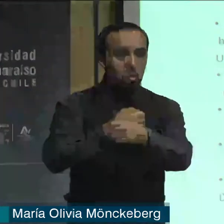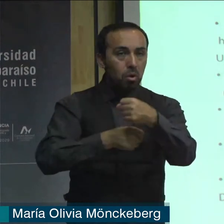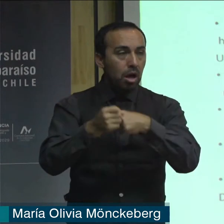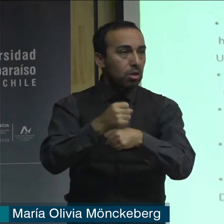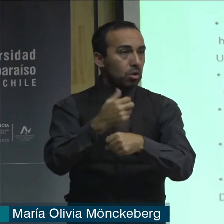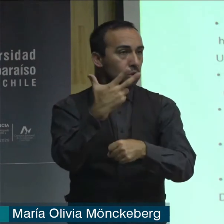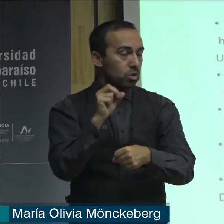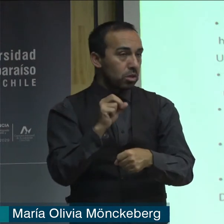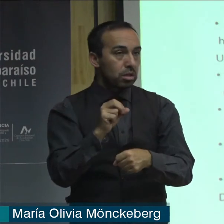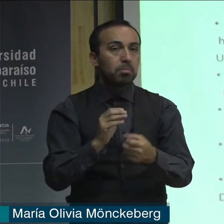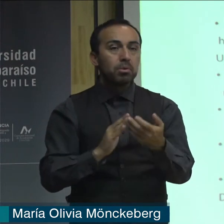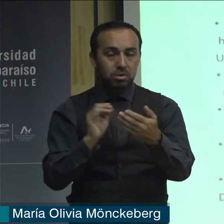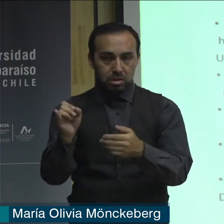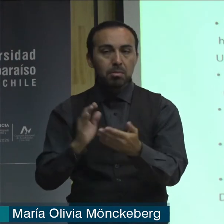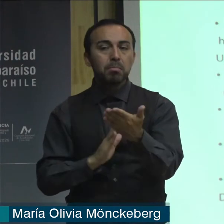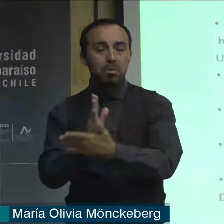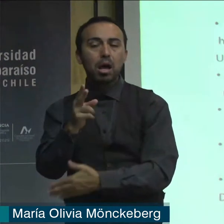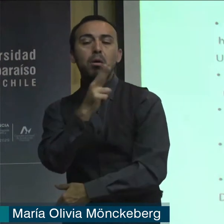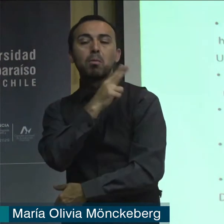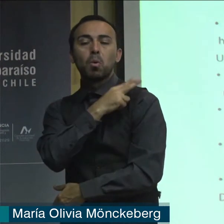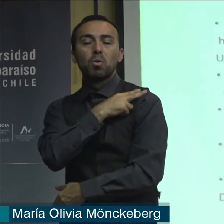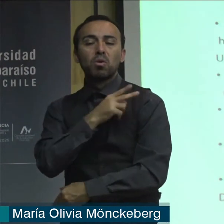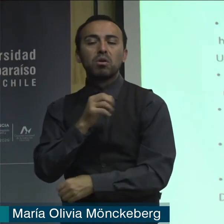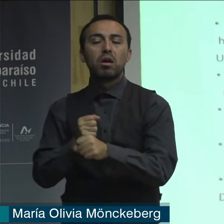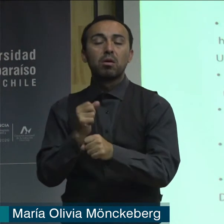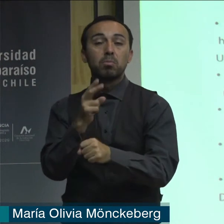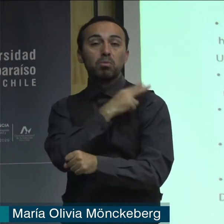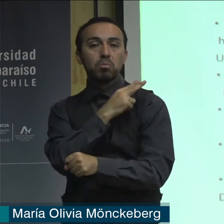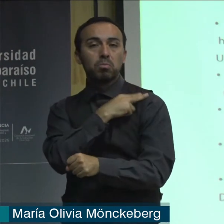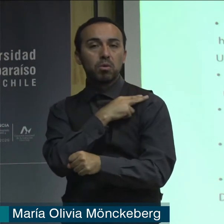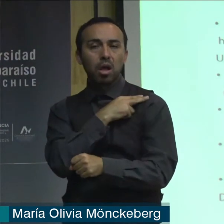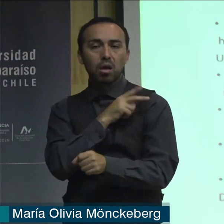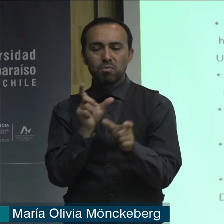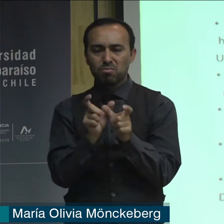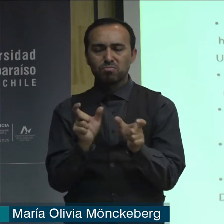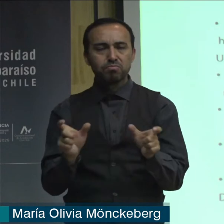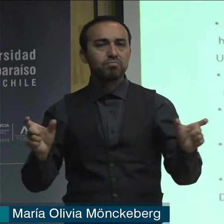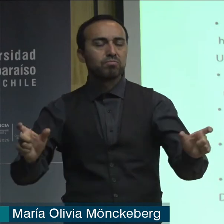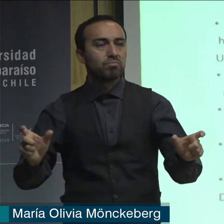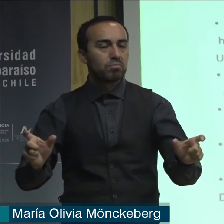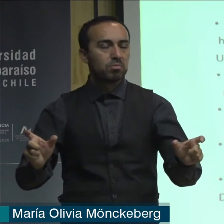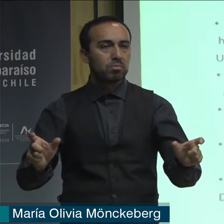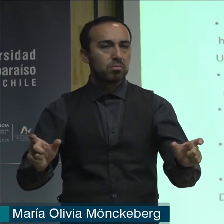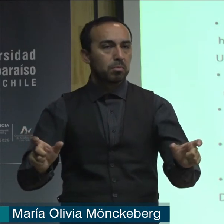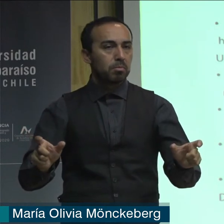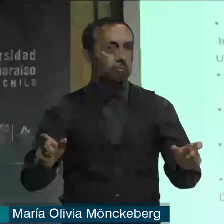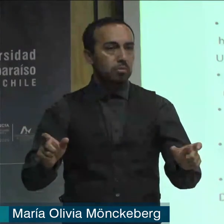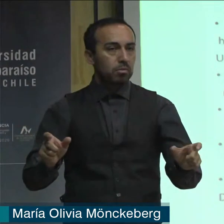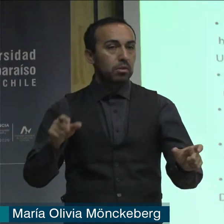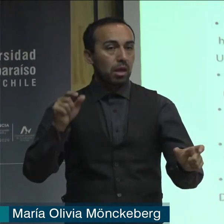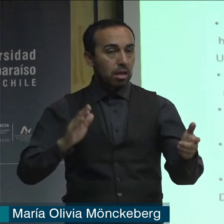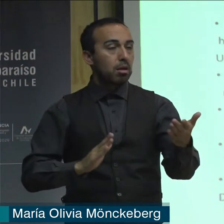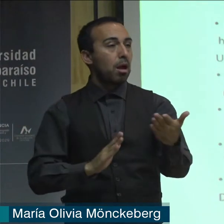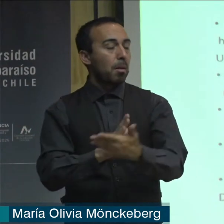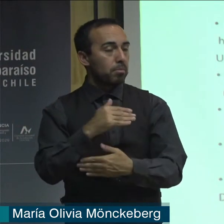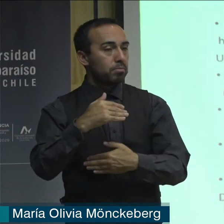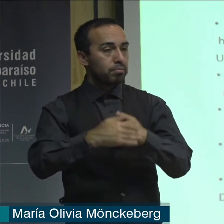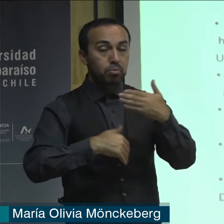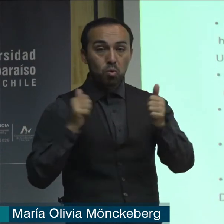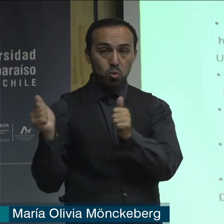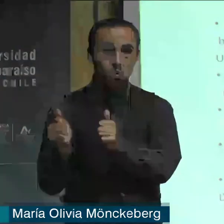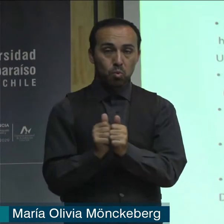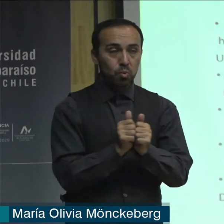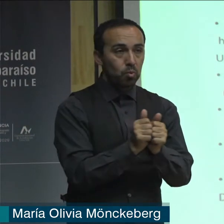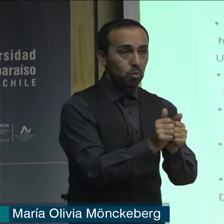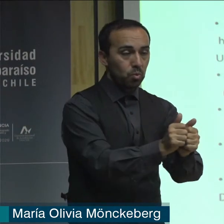gabinete de bici en 85 y de ahí siguió muy cerca y de ahí juntos generaron